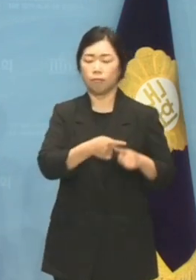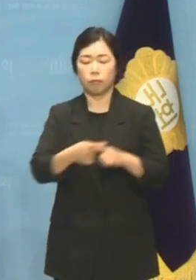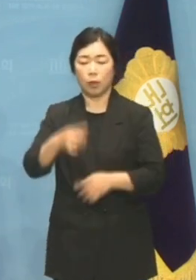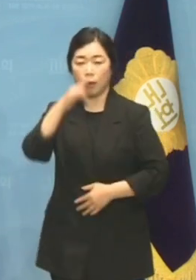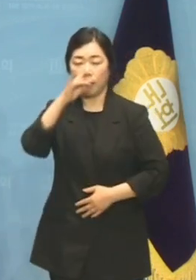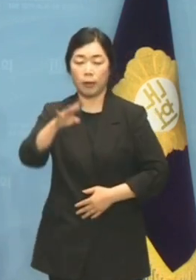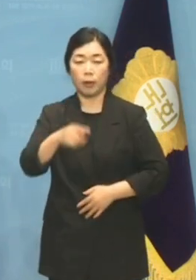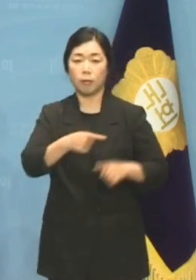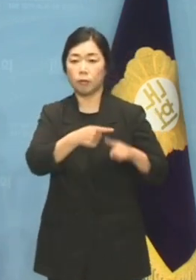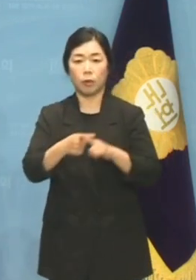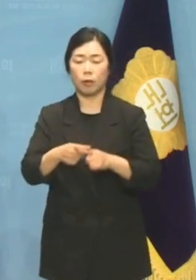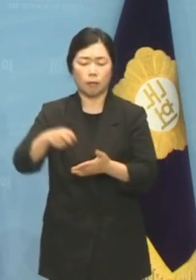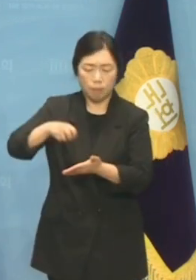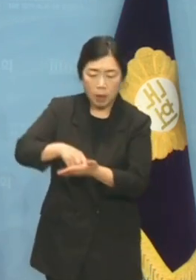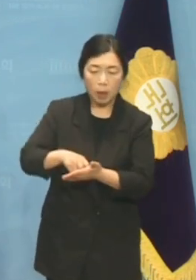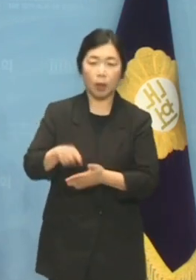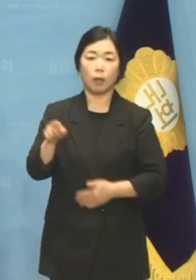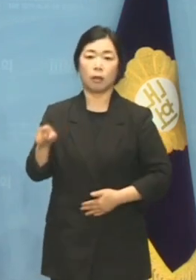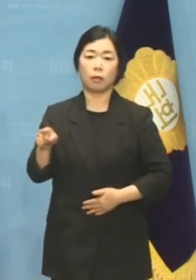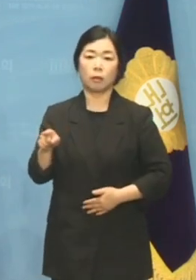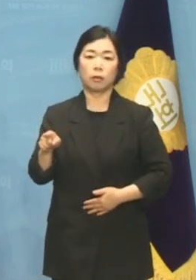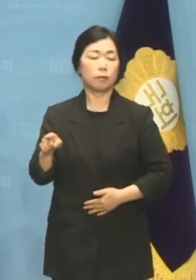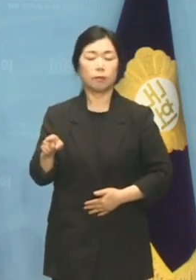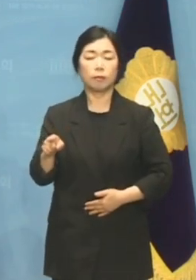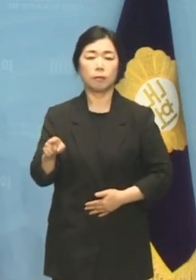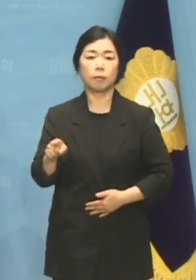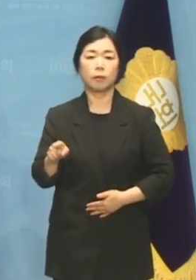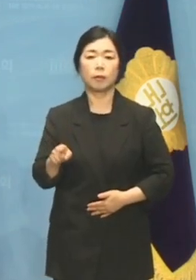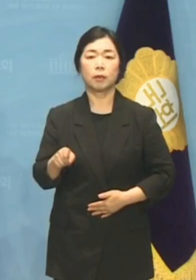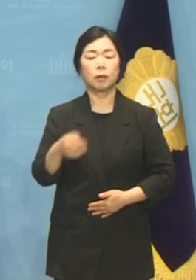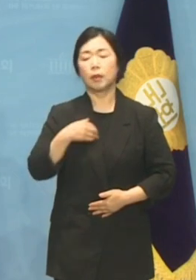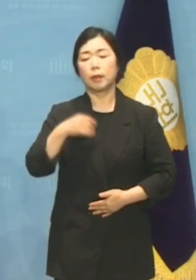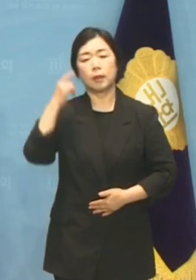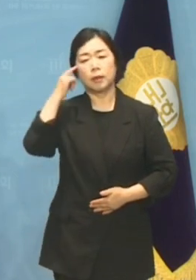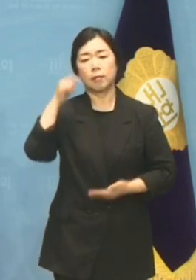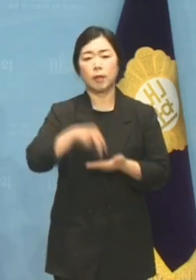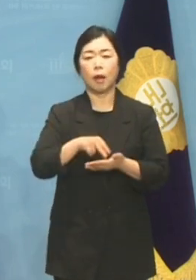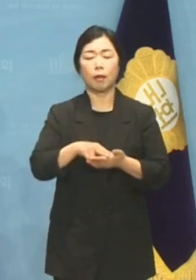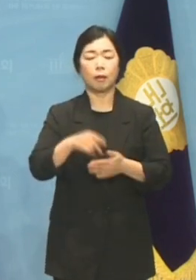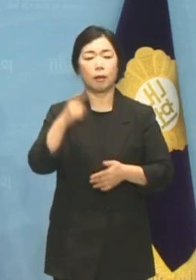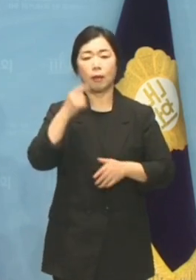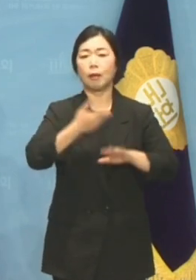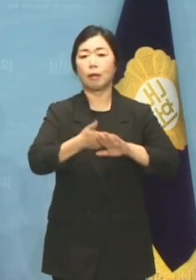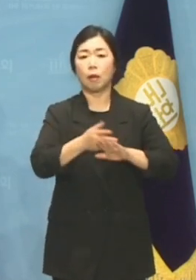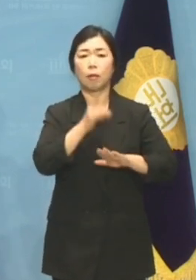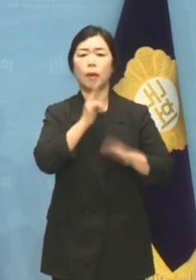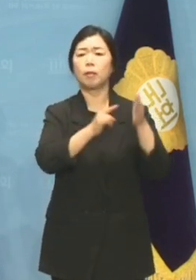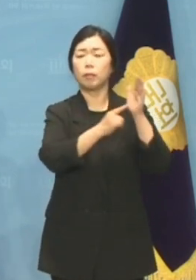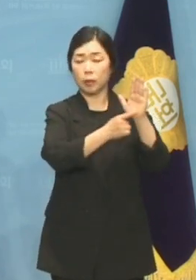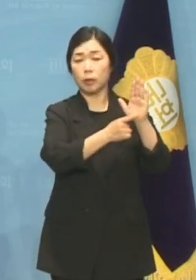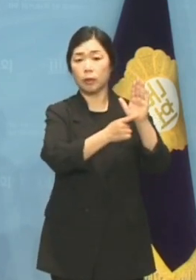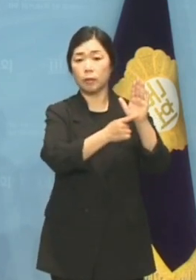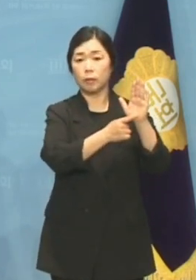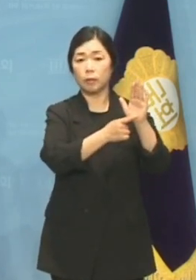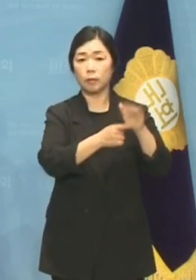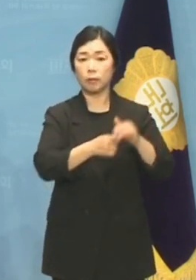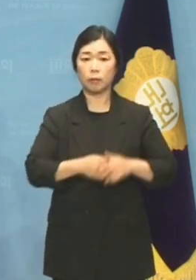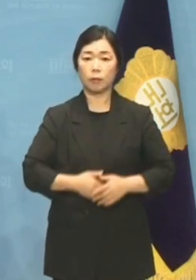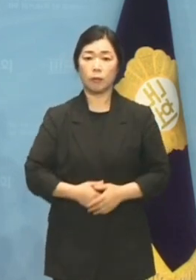된다, 무조건 무릎 꿇어라 라고 하는 것은 저는 받아들일 수 없다라고